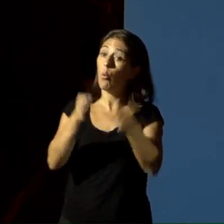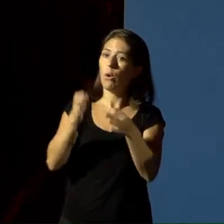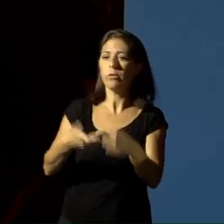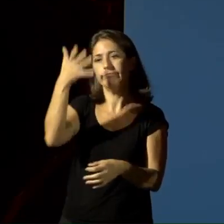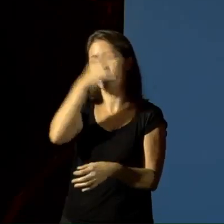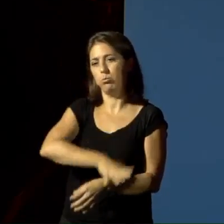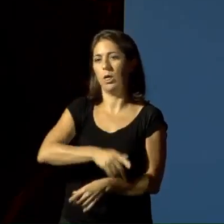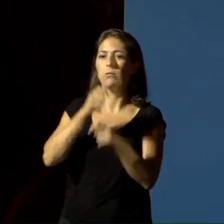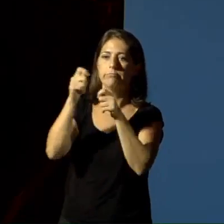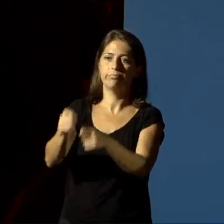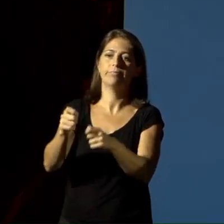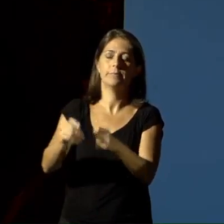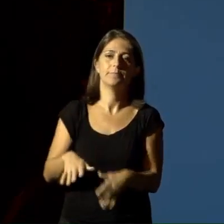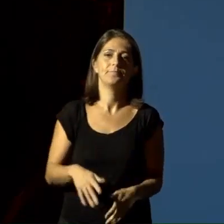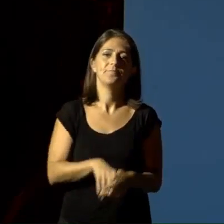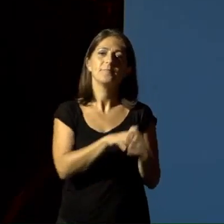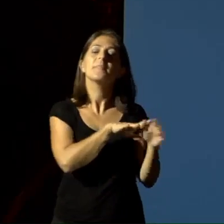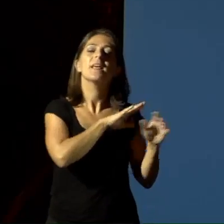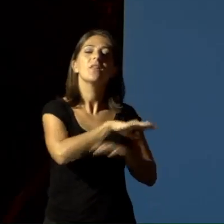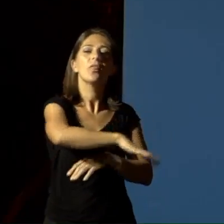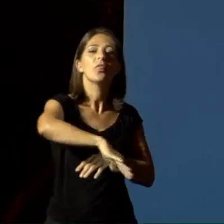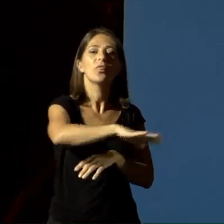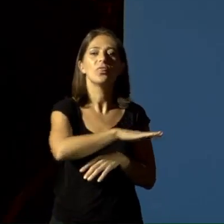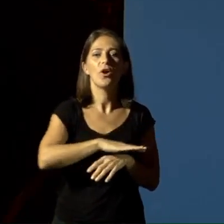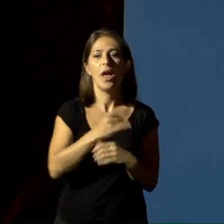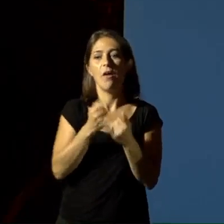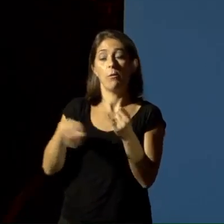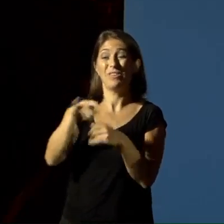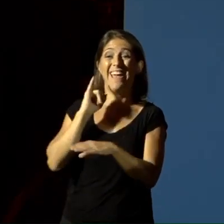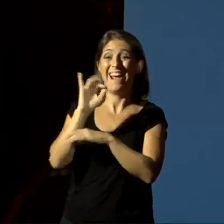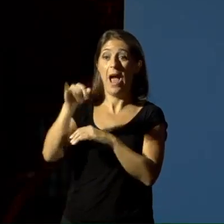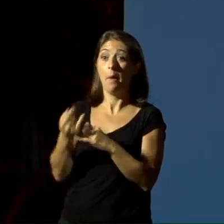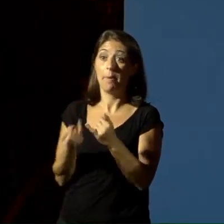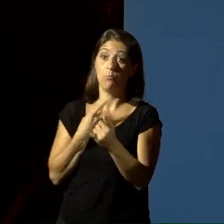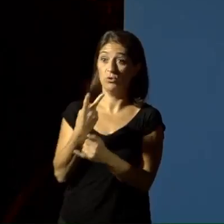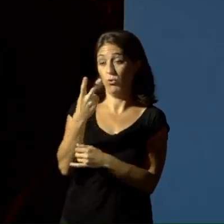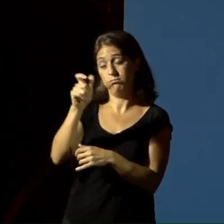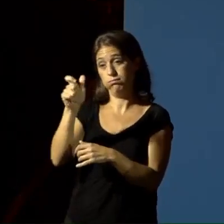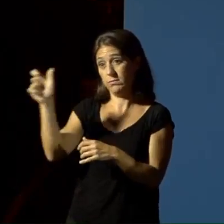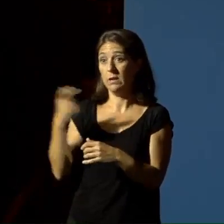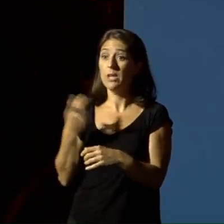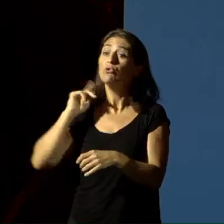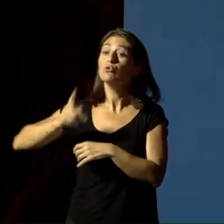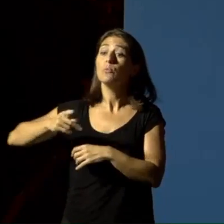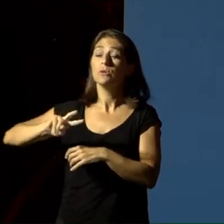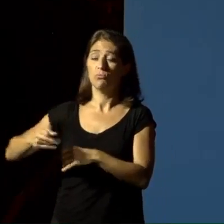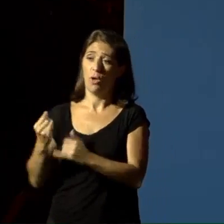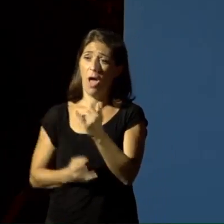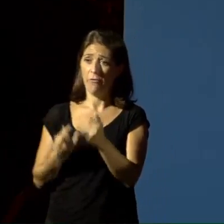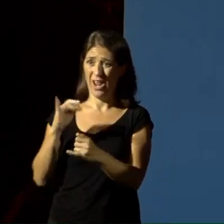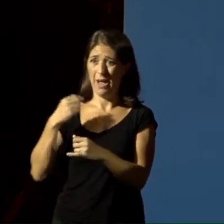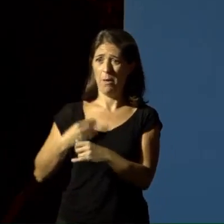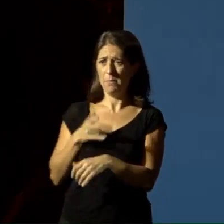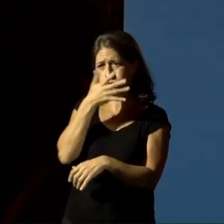imputados. Joaquín Varela de Limia, director do IGAPE, imputado. Carlos Silva, subdirector do IGAPE, imputado. E